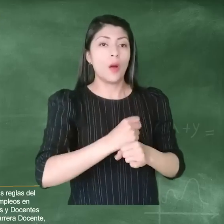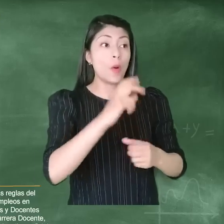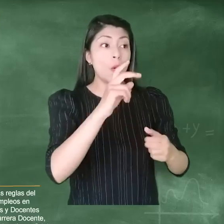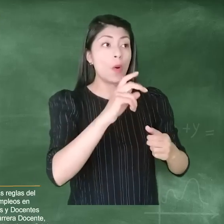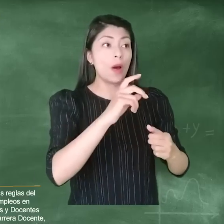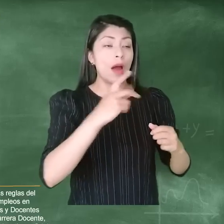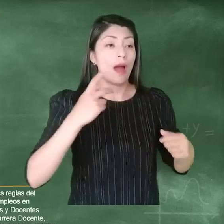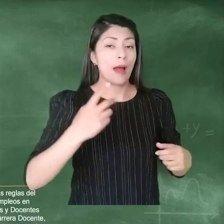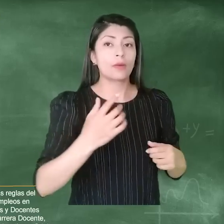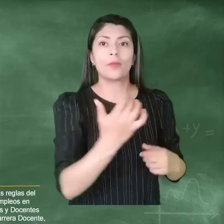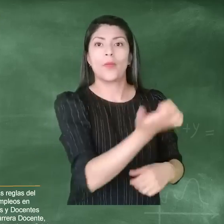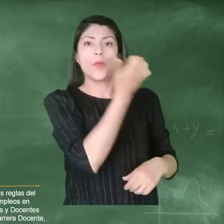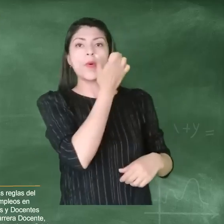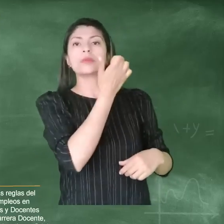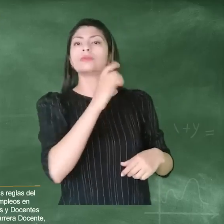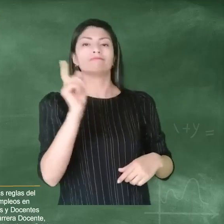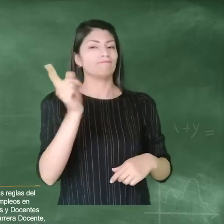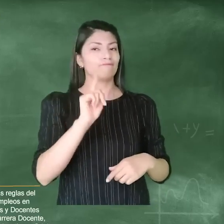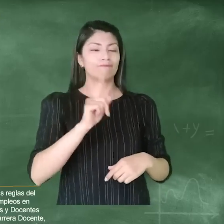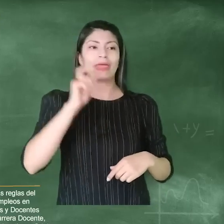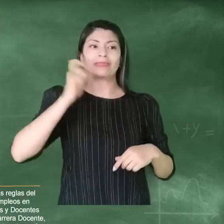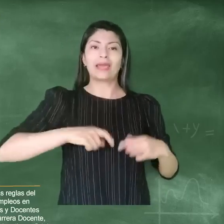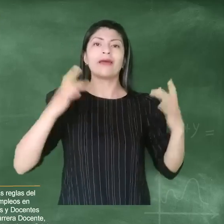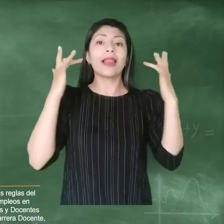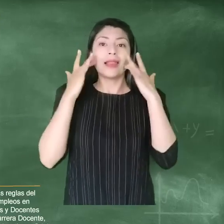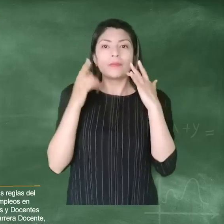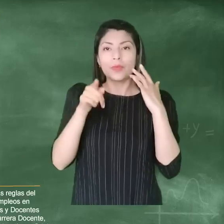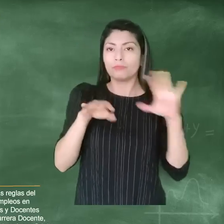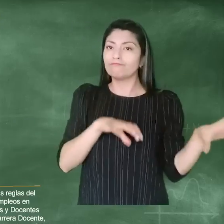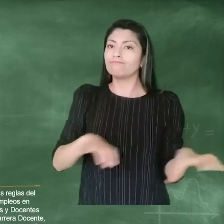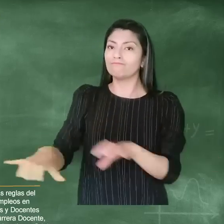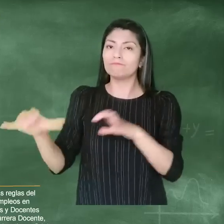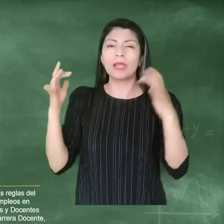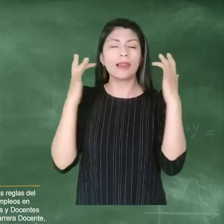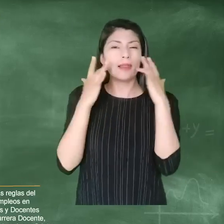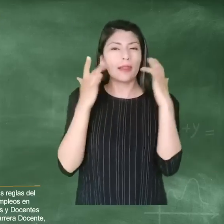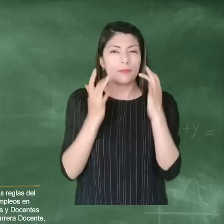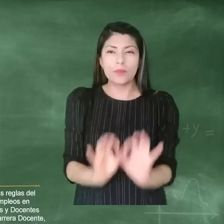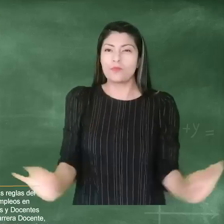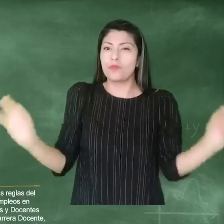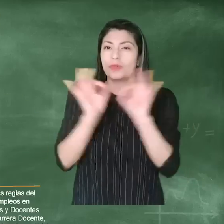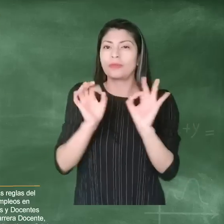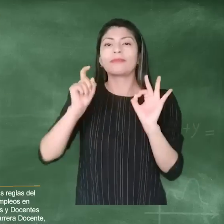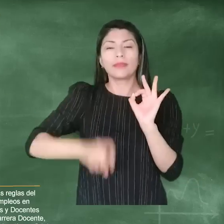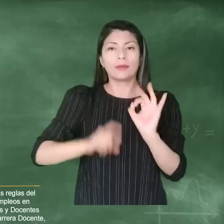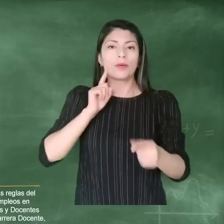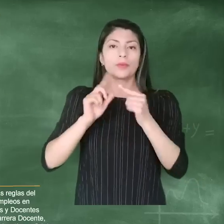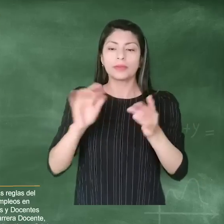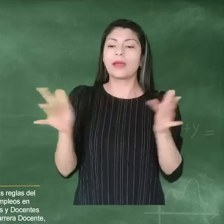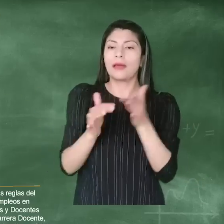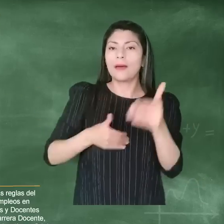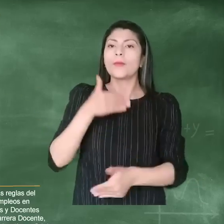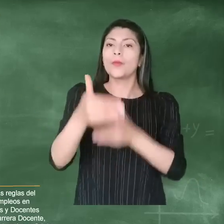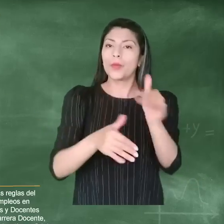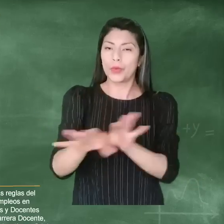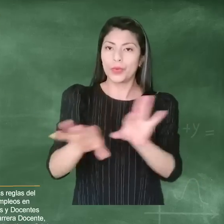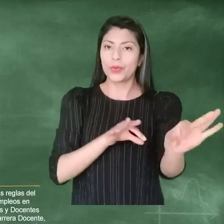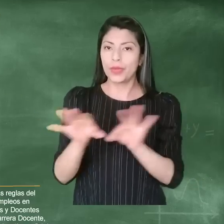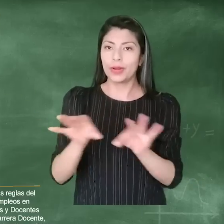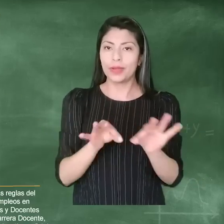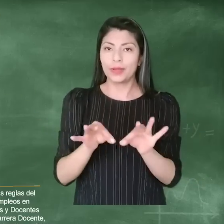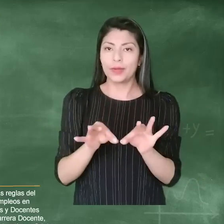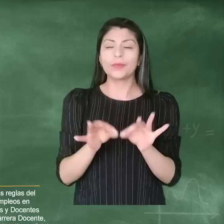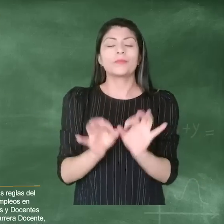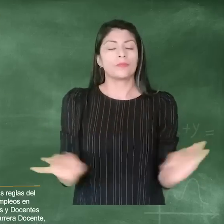empleos públicos, que persistan al momento de posesionarse en el evento de ocupar una posición de elegibilidad como resultado